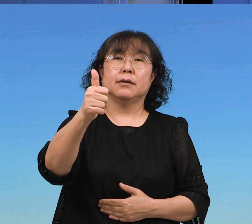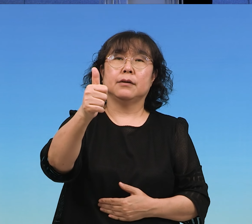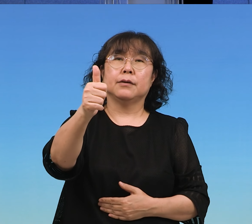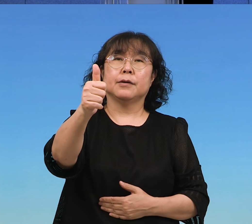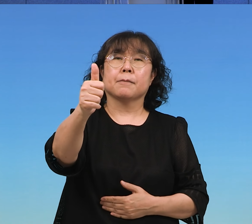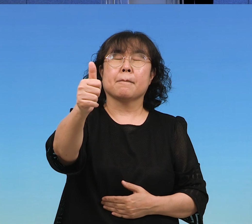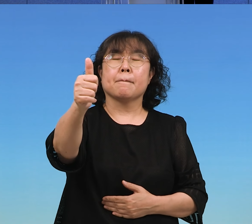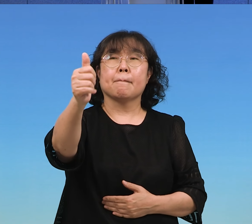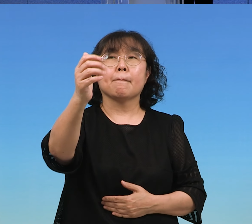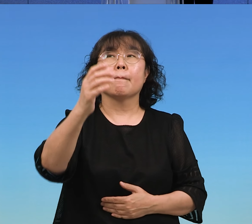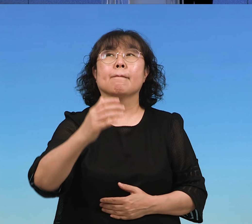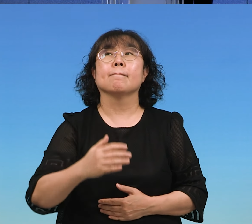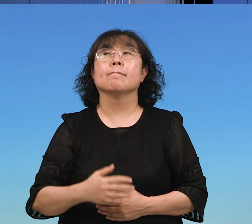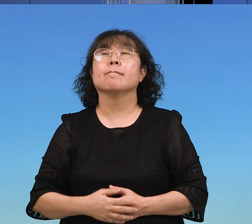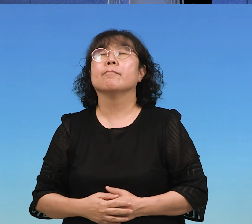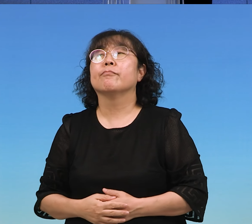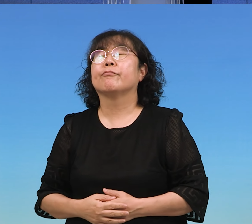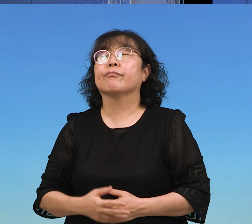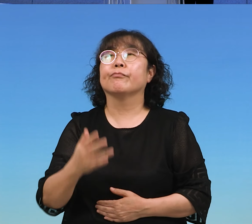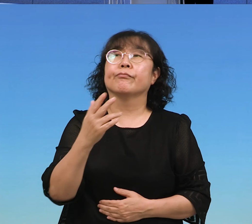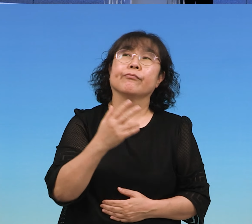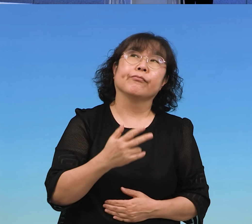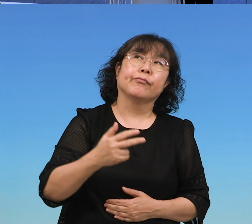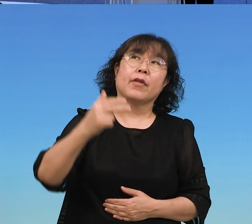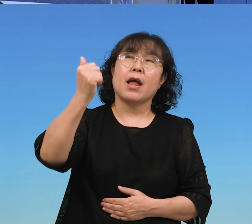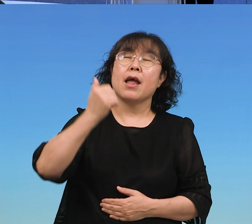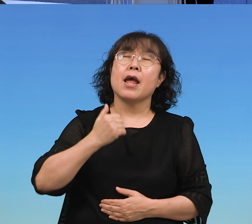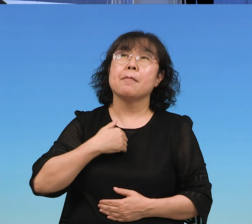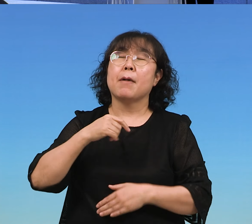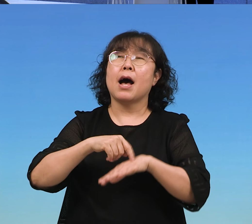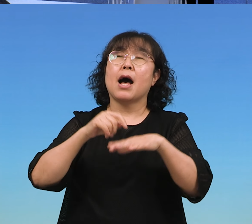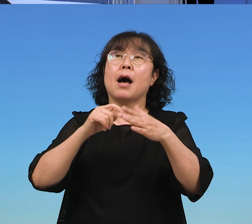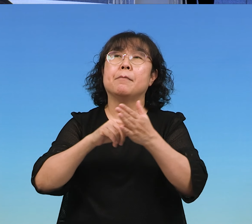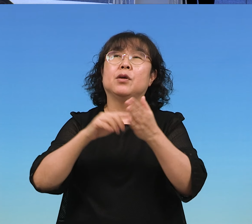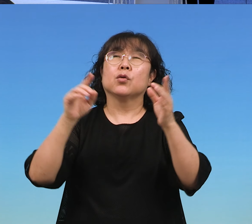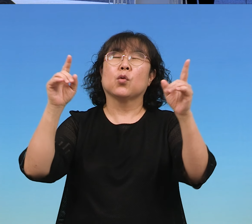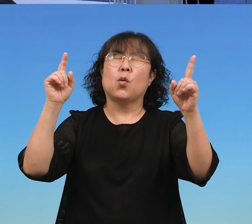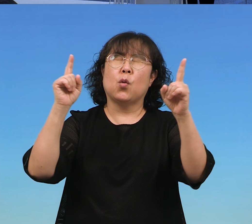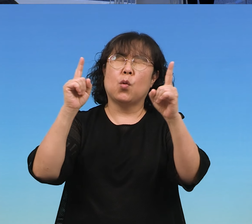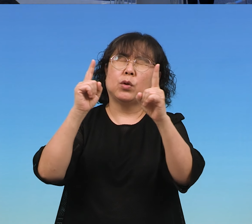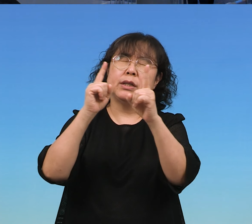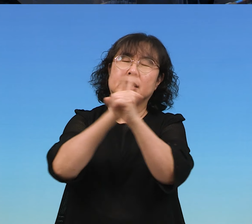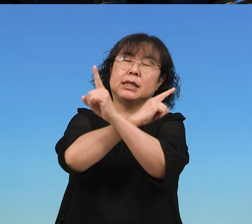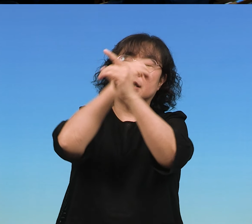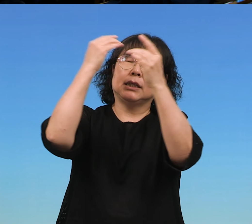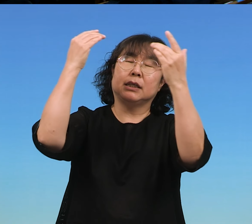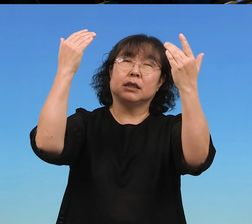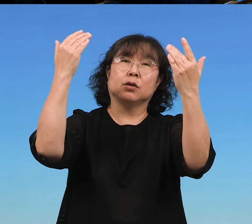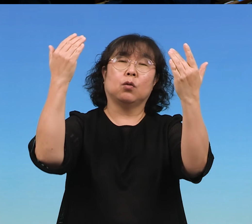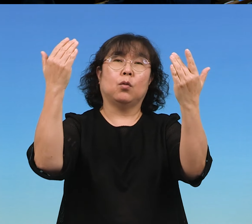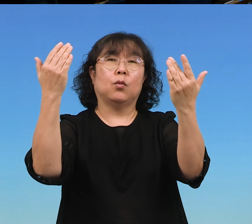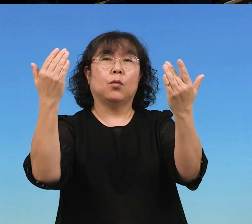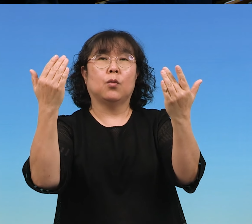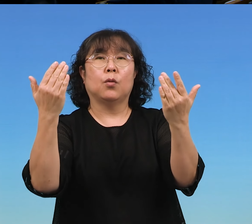그 하나님 아버지 내게 참 좋은 분이세요. 주는 내 마음을 고치시고,